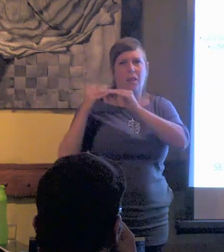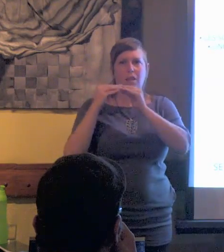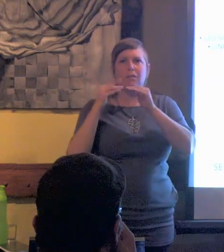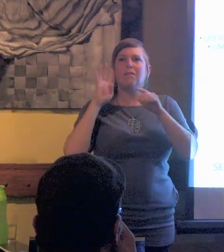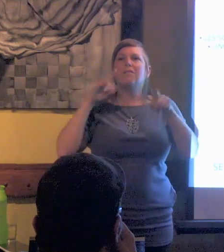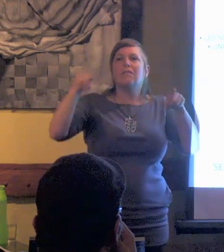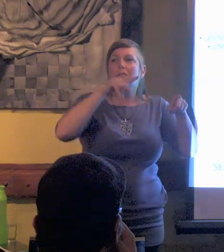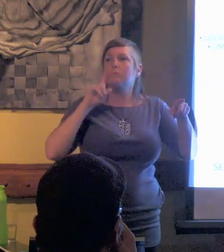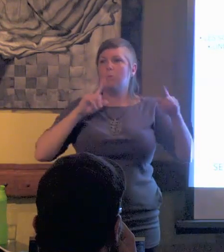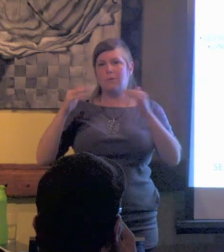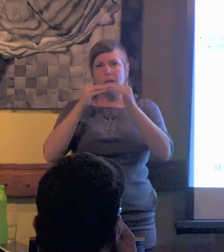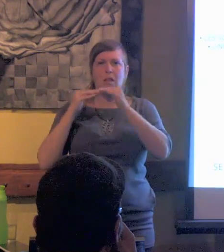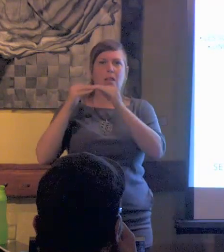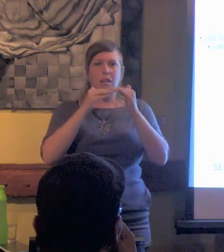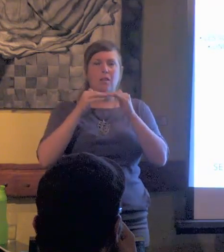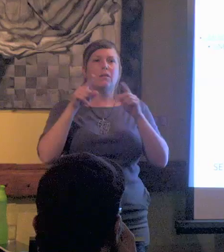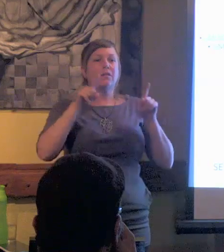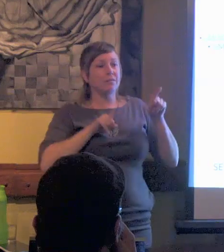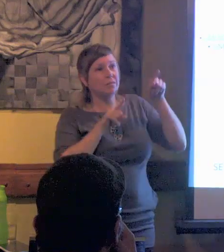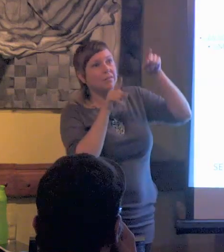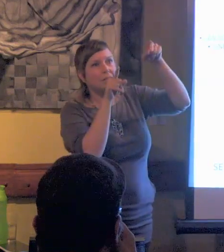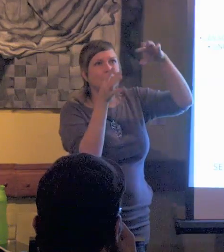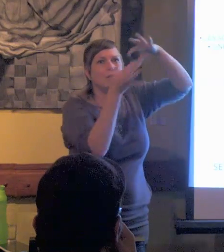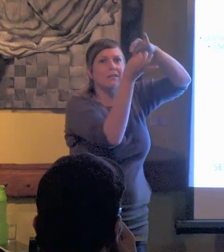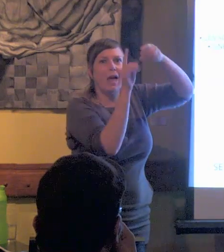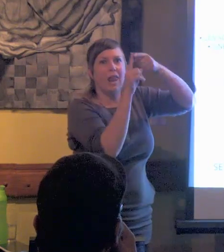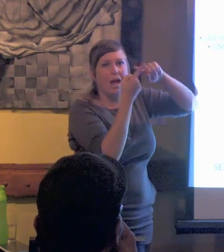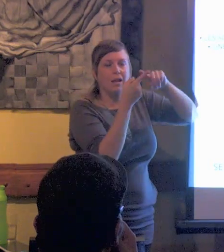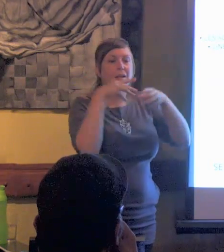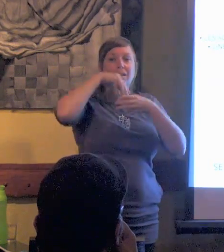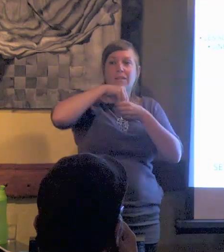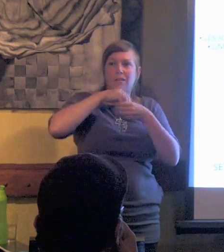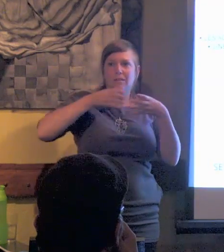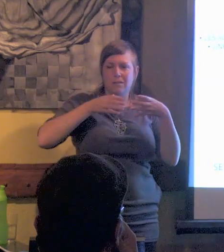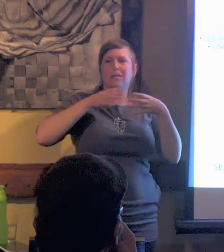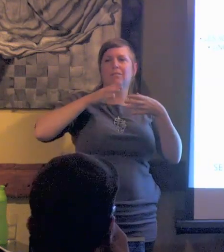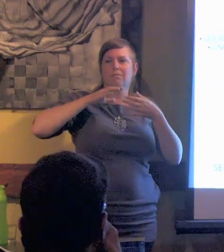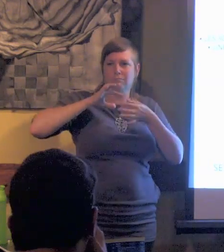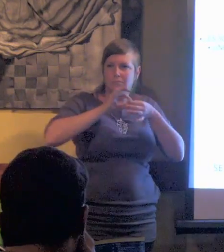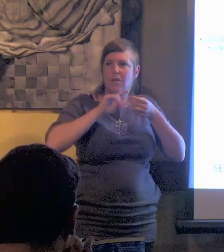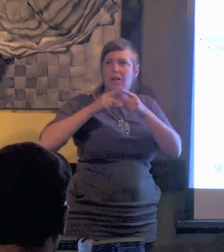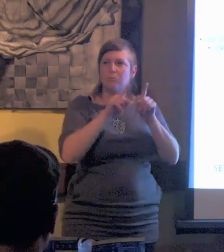L'important, c'est de se comprendre avec la communauté en tant qu'égaux.